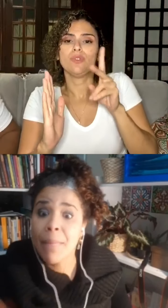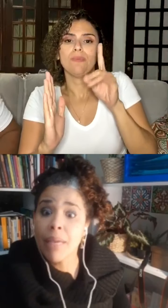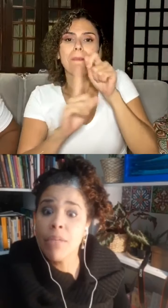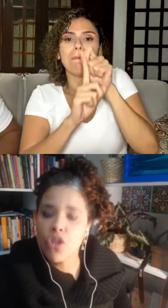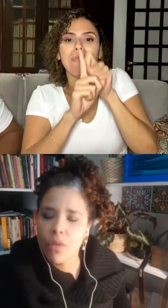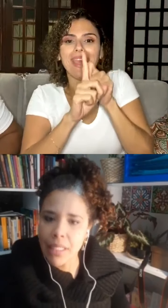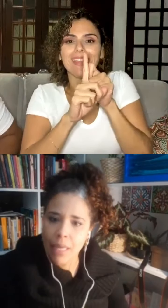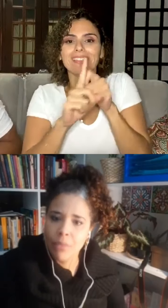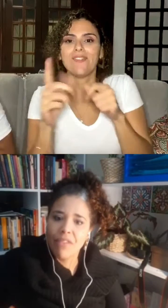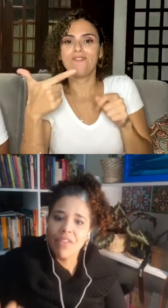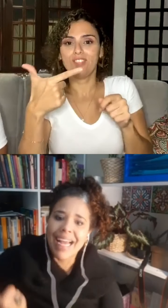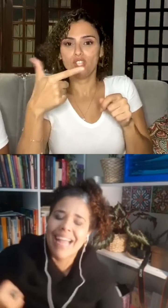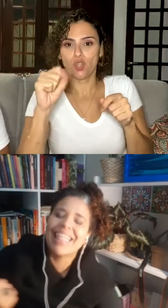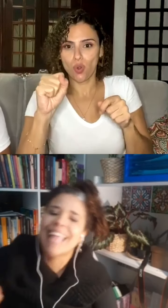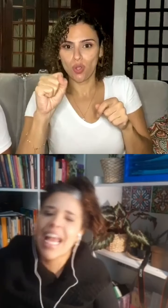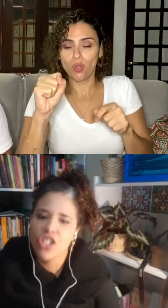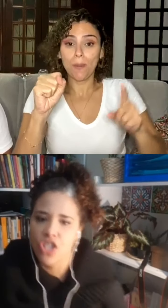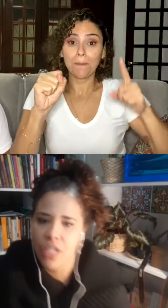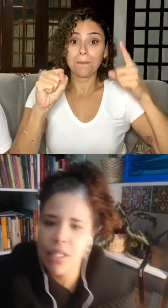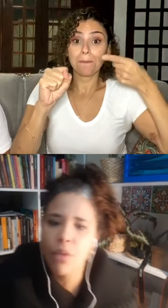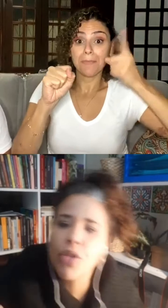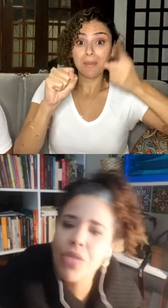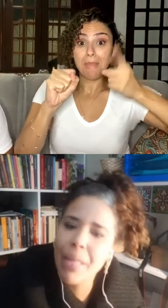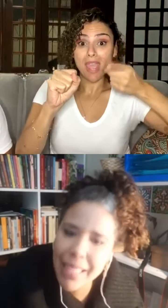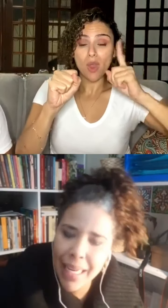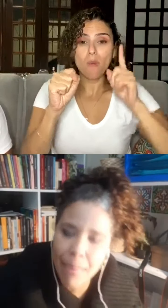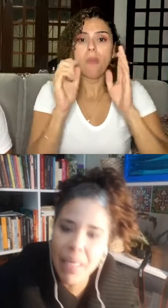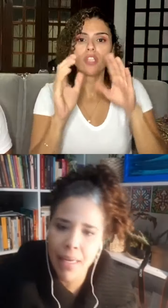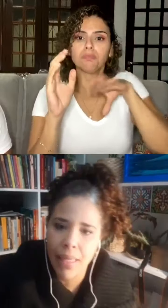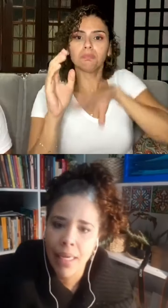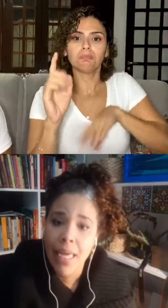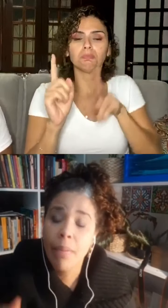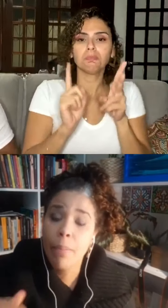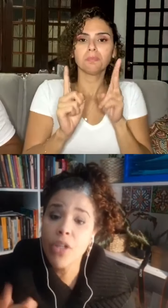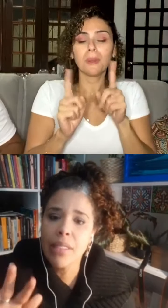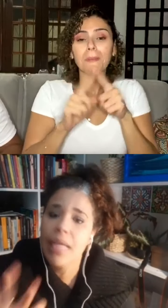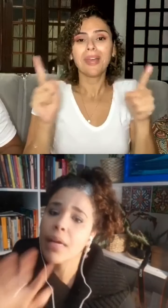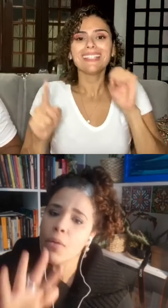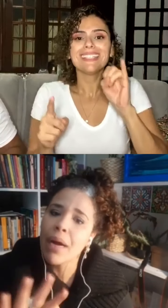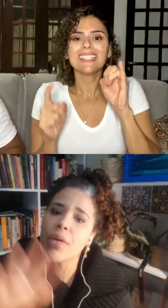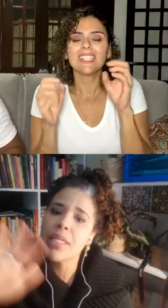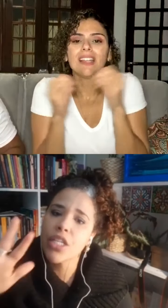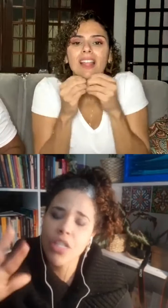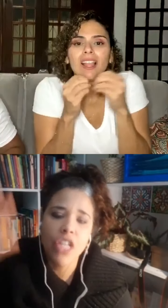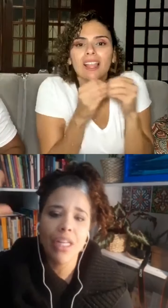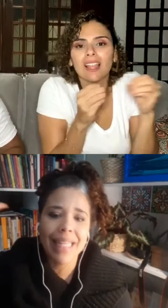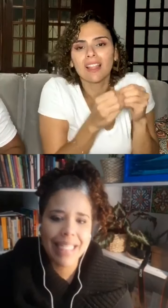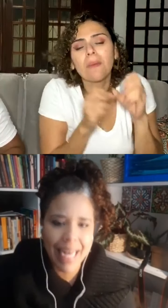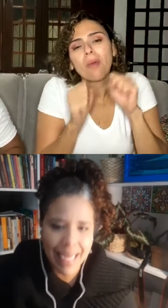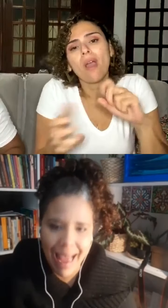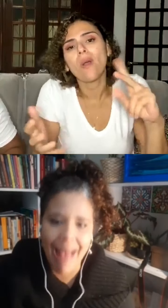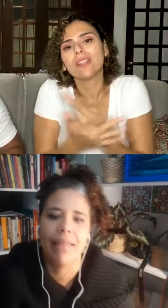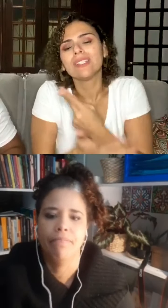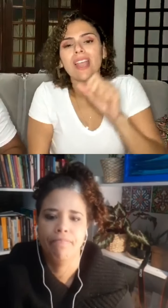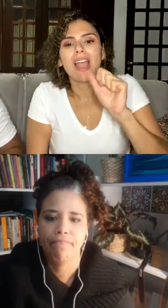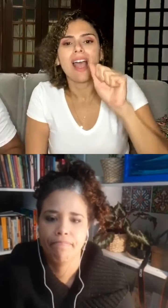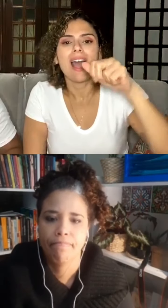minha menstruação está vindo a cada 10 dias, eu posso ter mais anemia. E pode ser que alguma coisa esteja